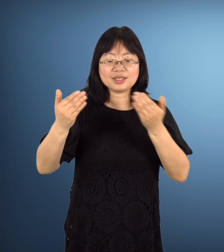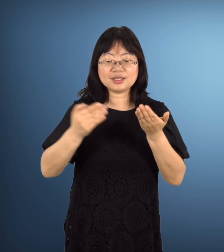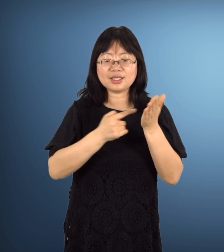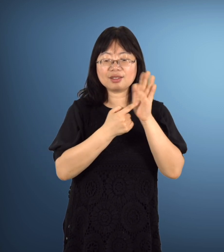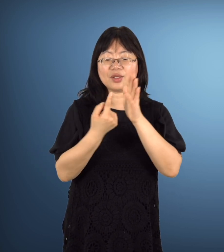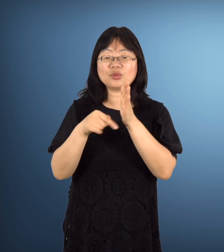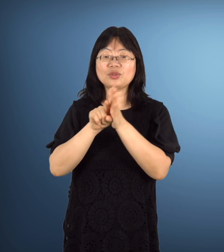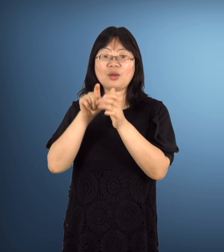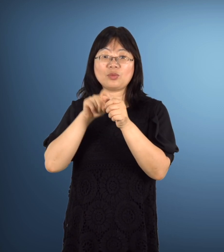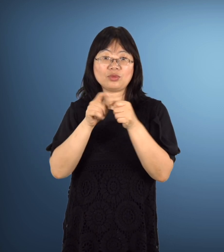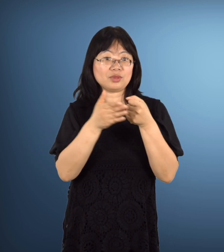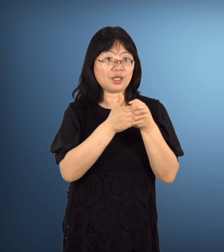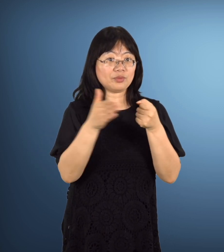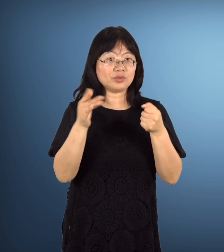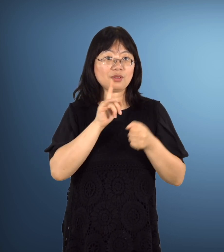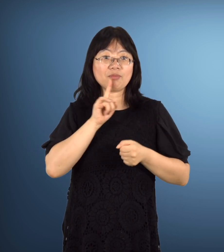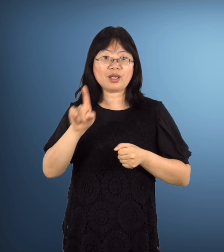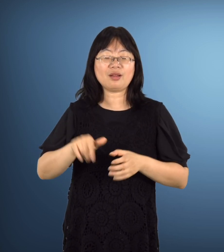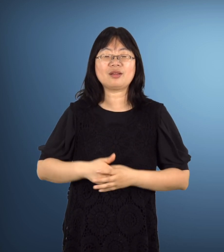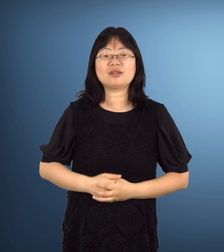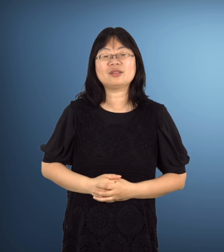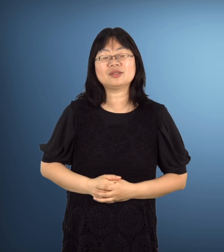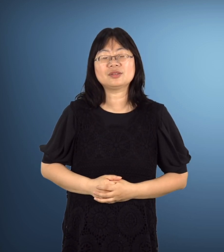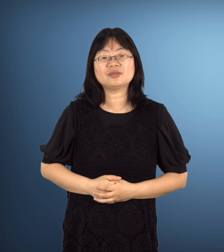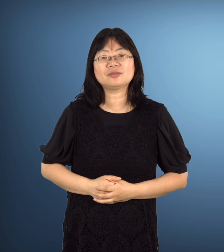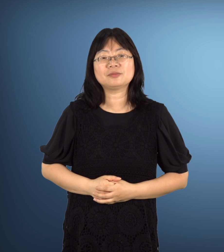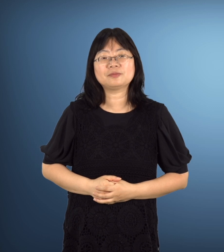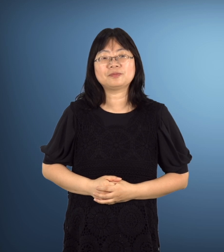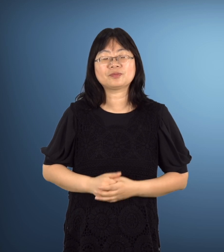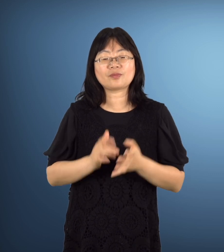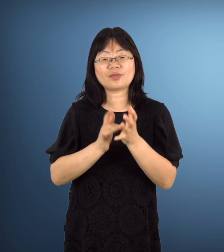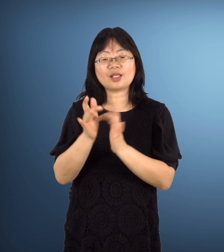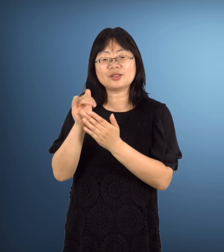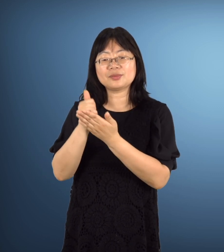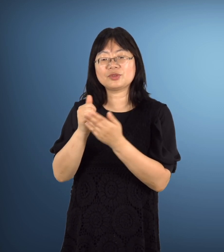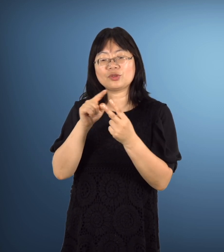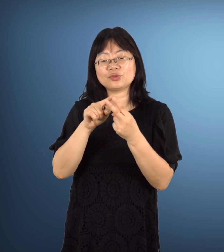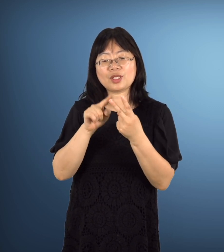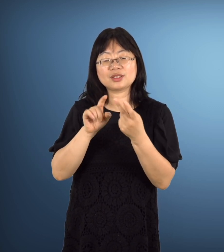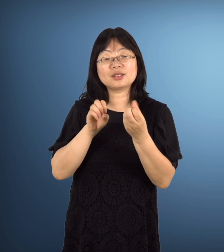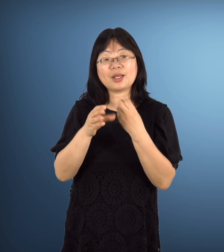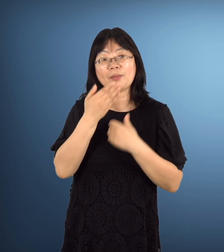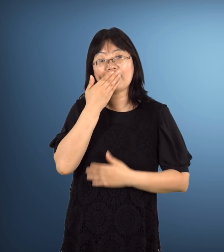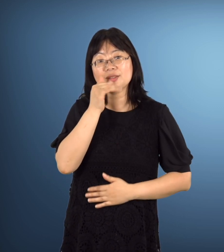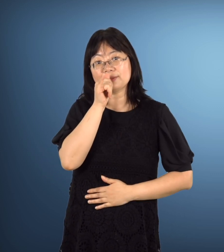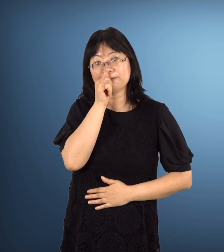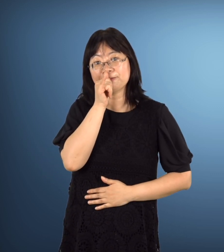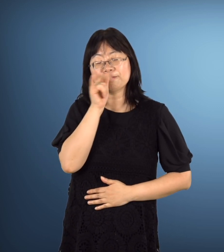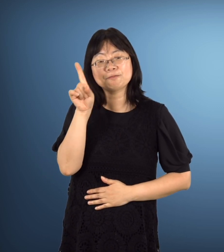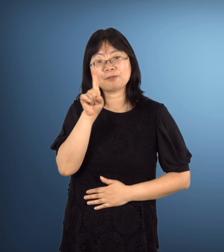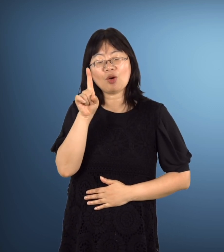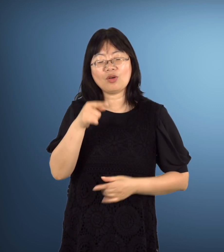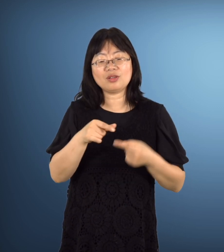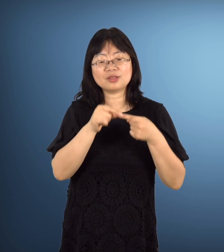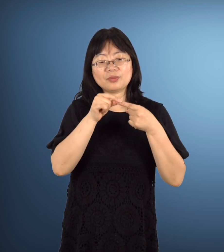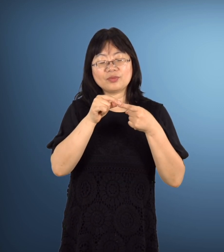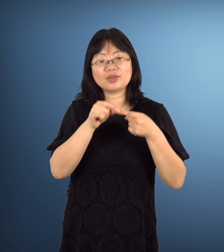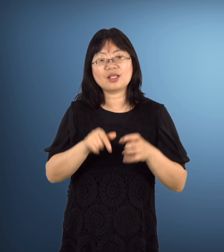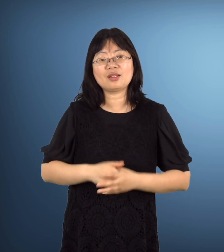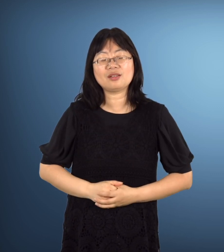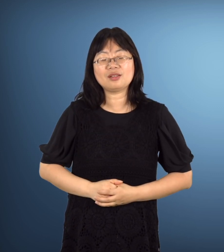나타내고자 하심이라. 자, 여러분 앞을 좀 보십시다. 예수님이 두 가지로 답변을 하신 거예요.